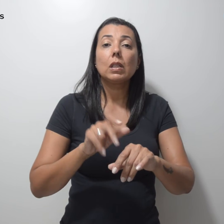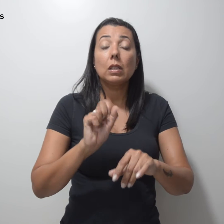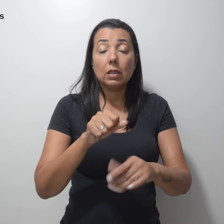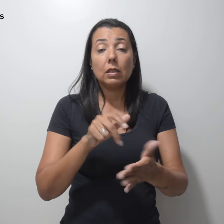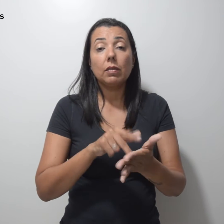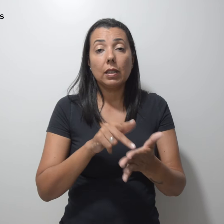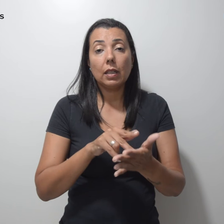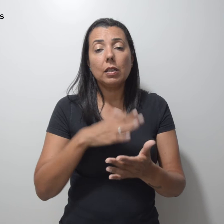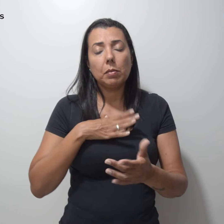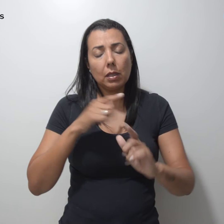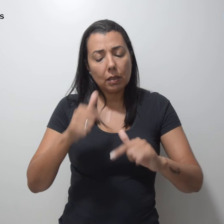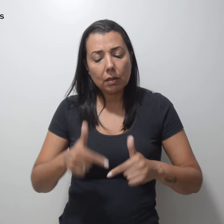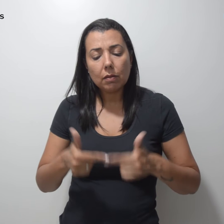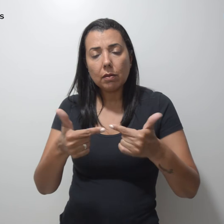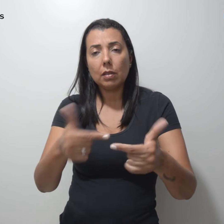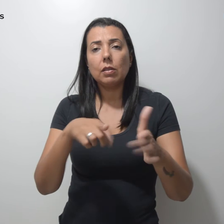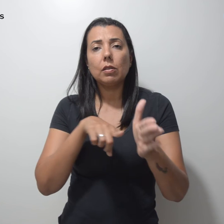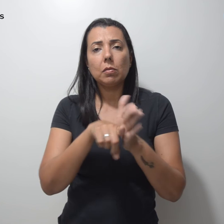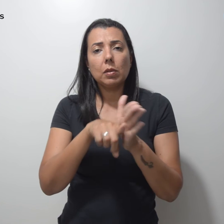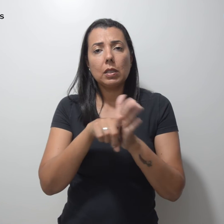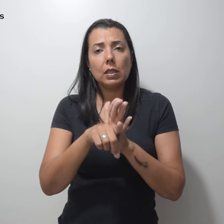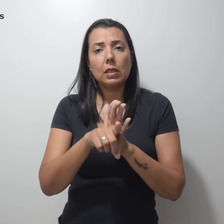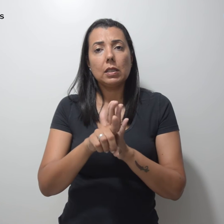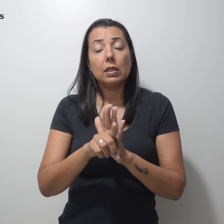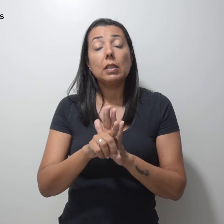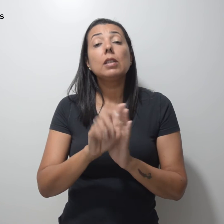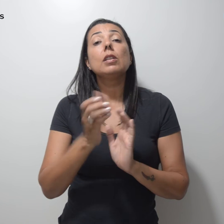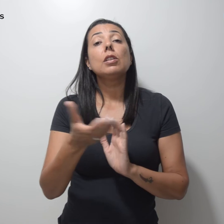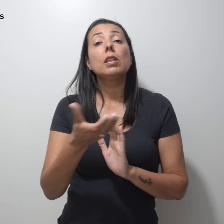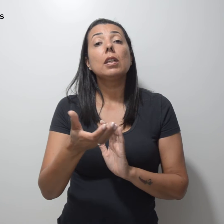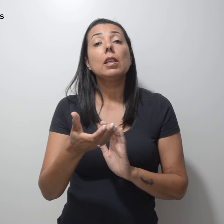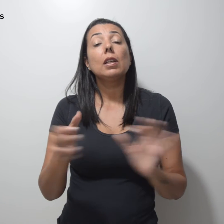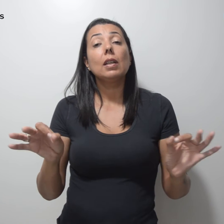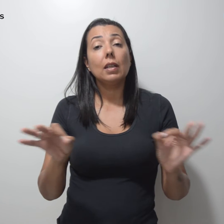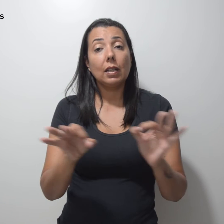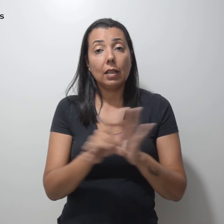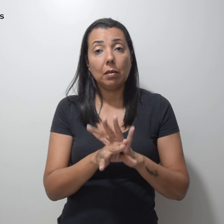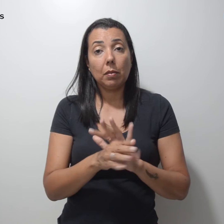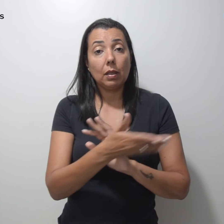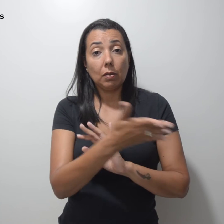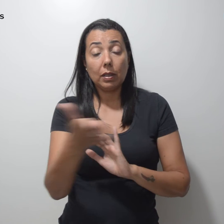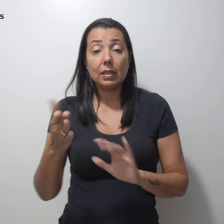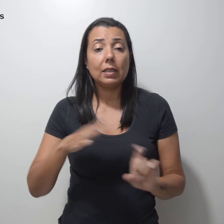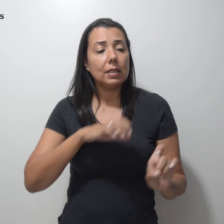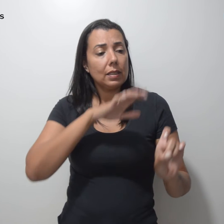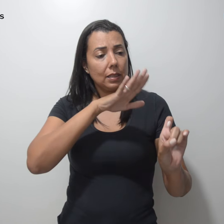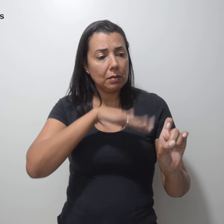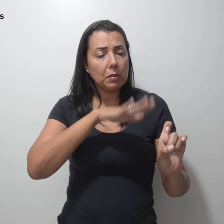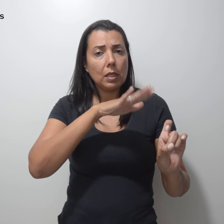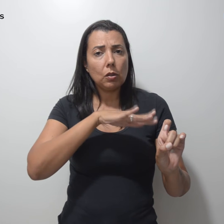minhas frentes de pesquisa, a fim de desmontar esses mitos legitimados e